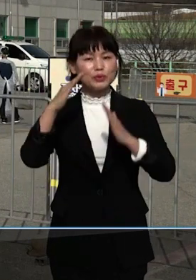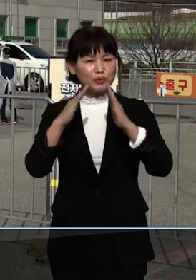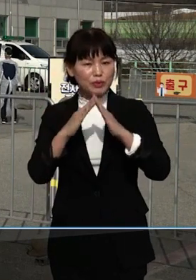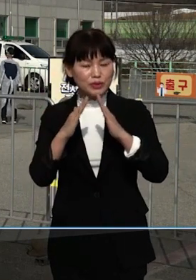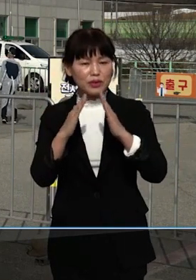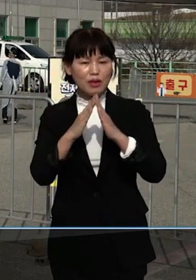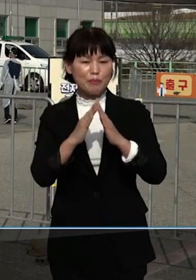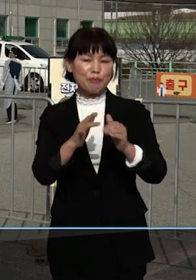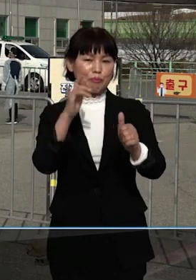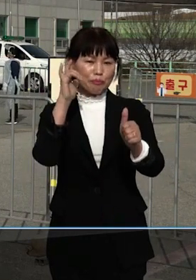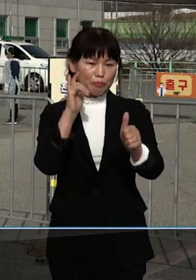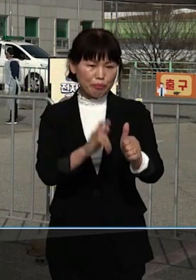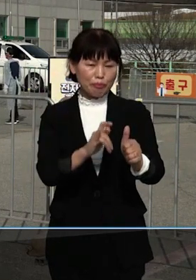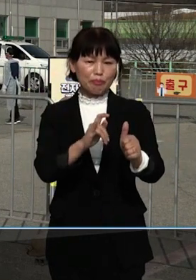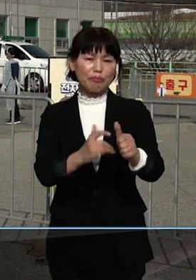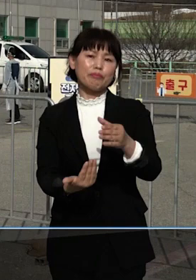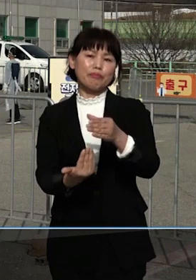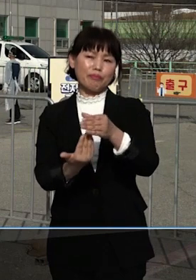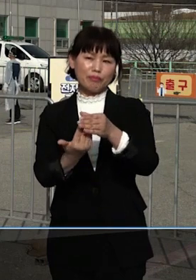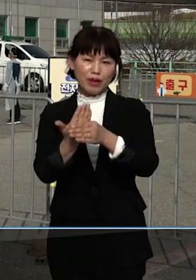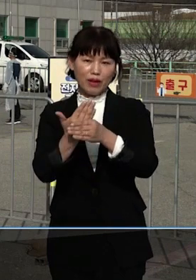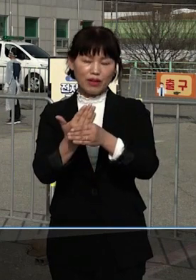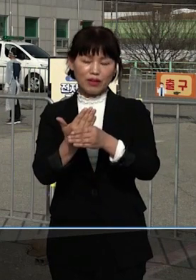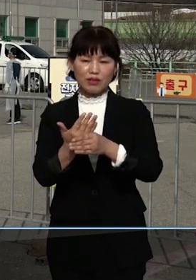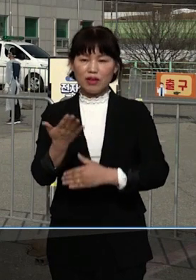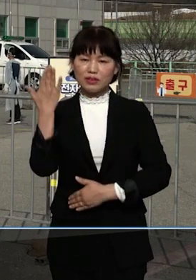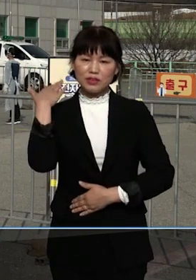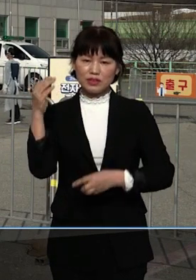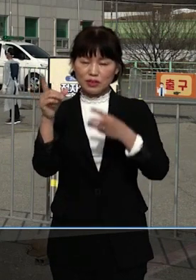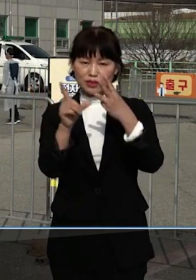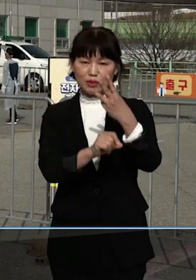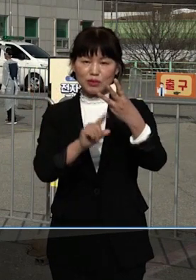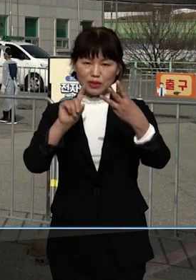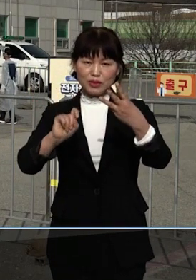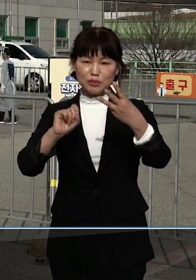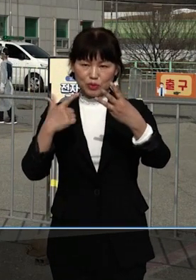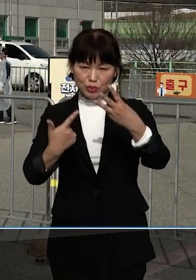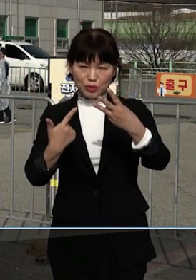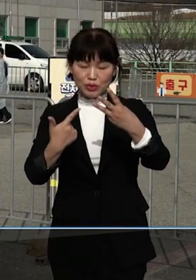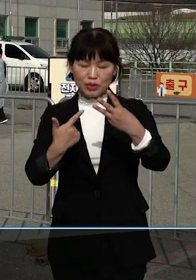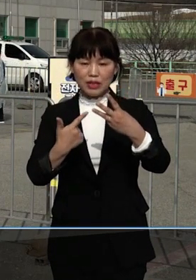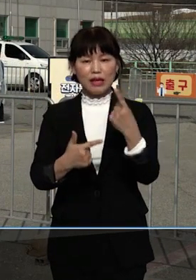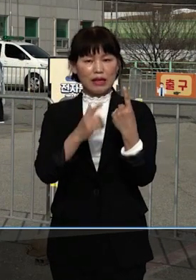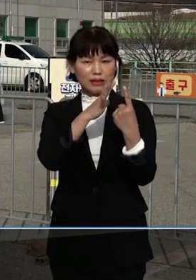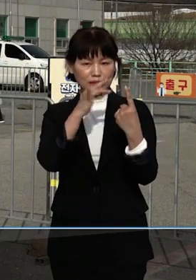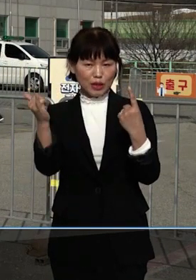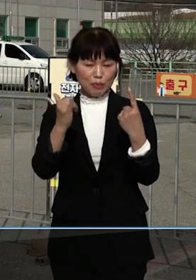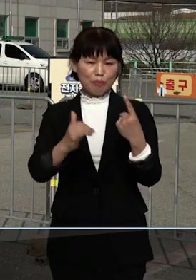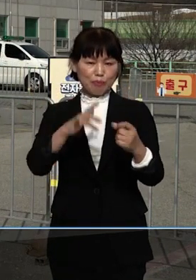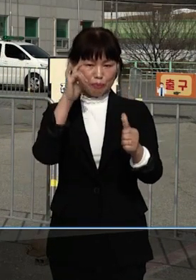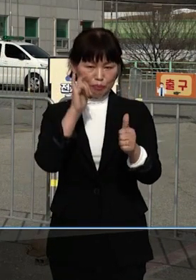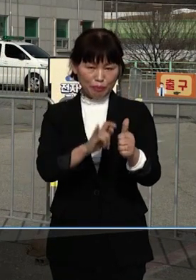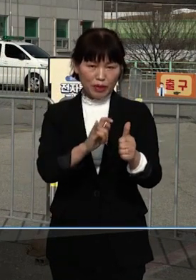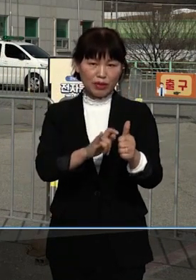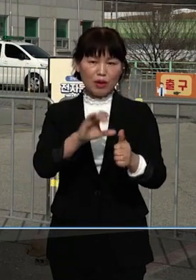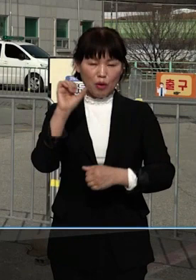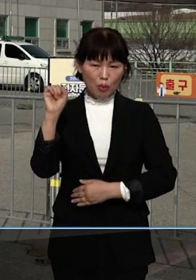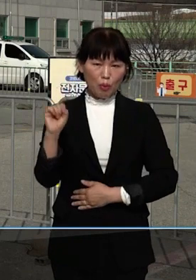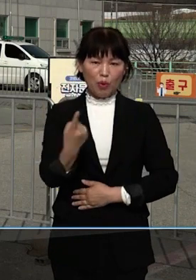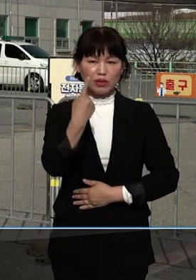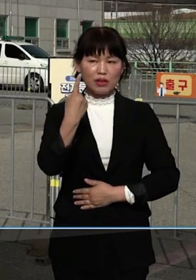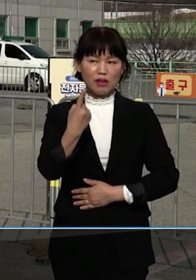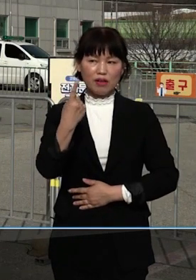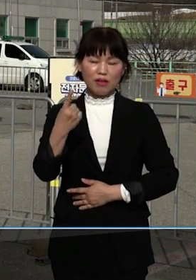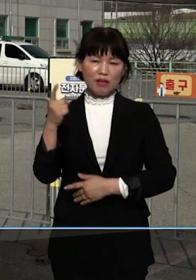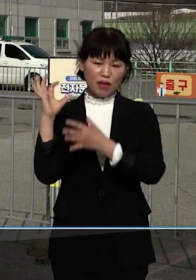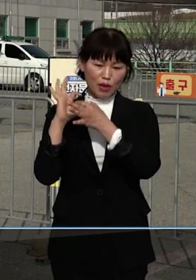관련한 확진자가 지난 3월 16일 한 명이 최초로 발생, 17일